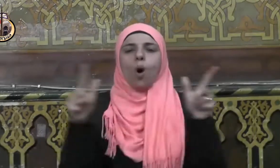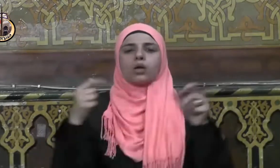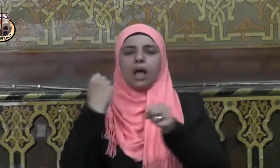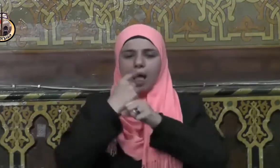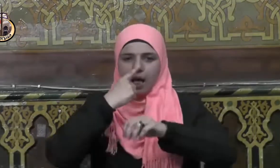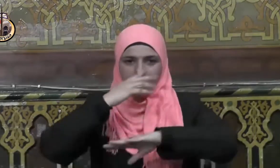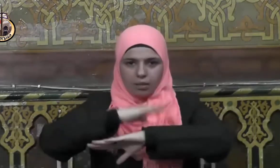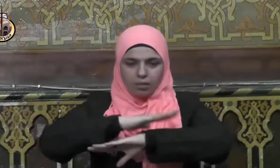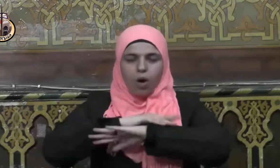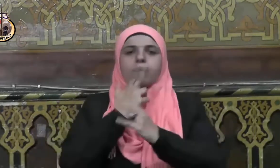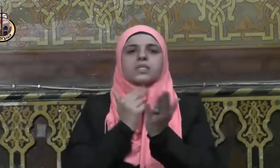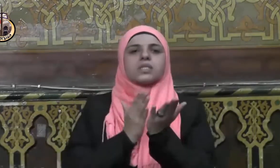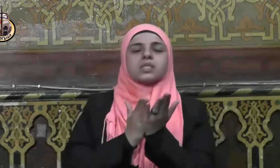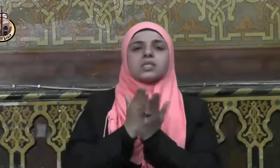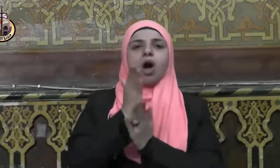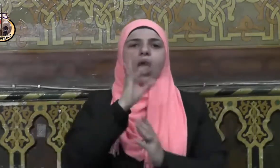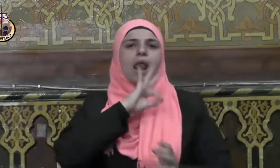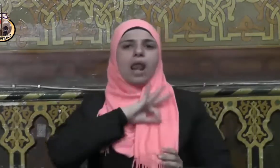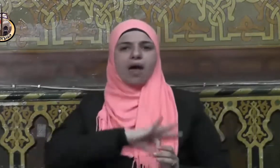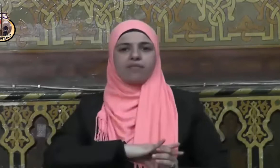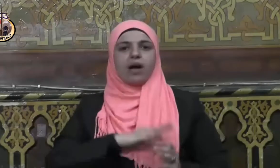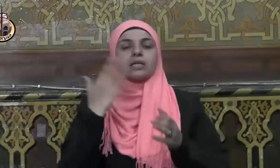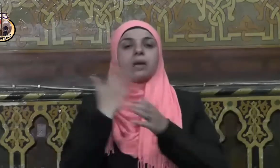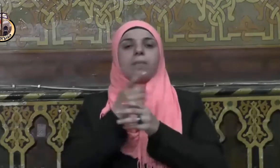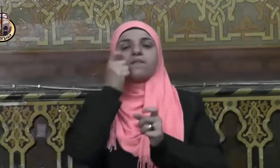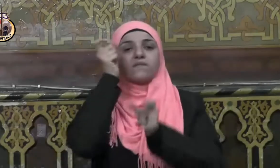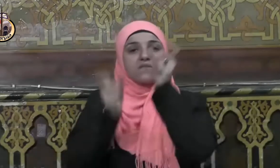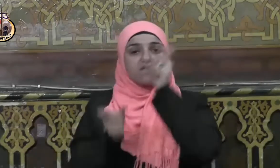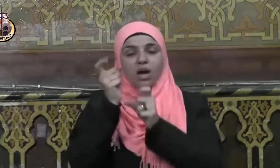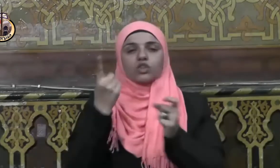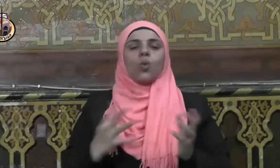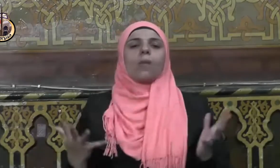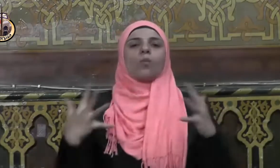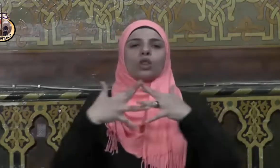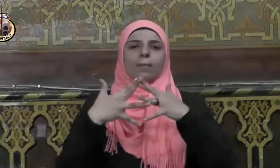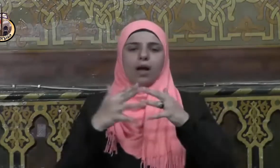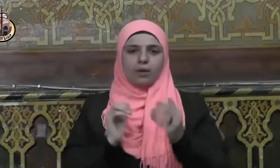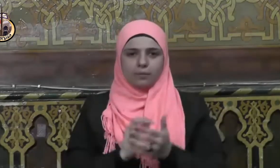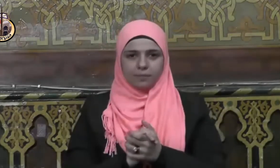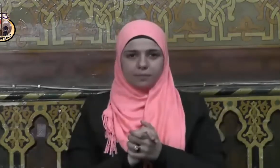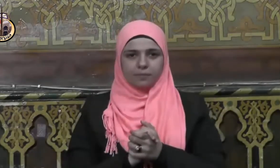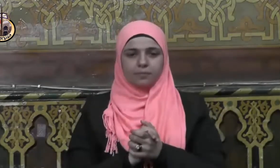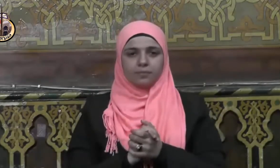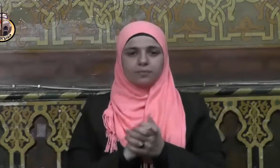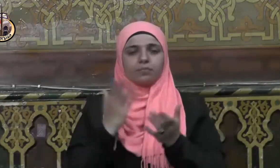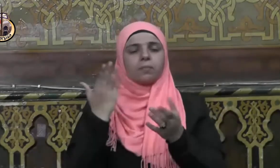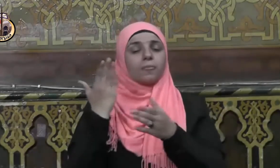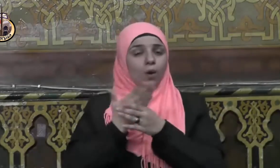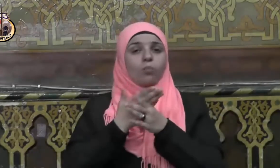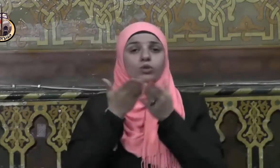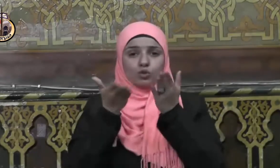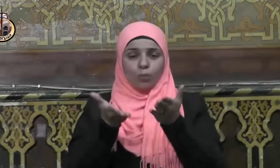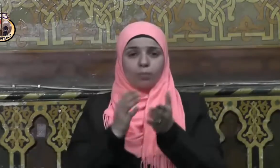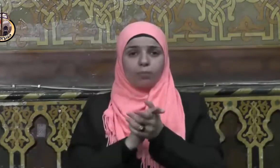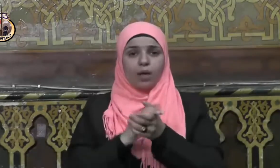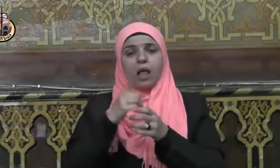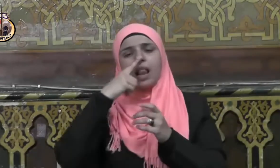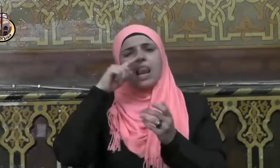صالح نافع للفرد والمجتمع. ومن ثم فلا بد من